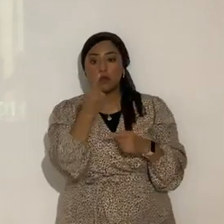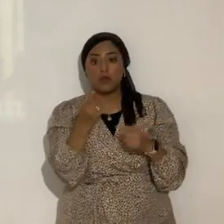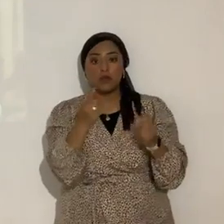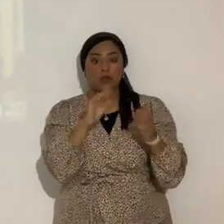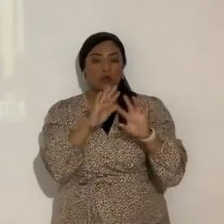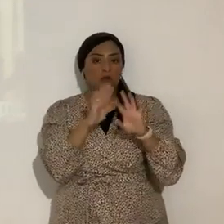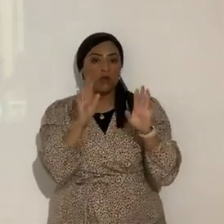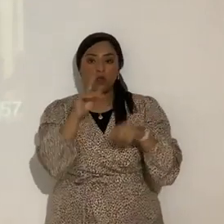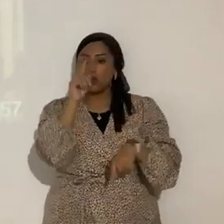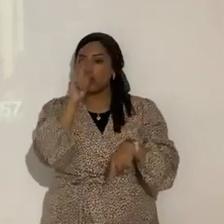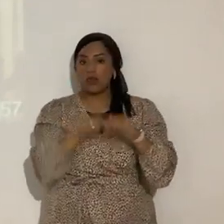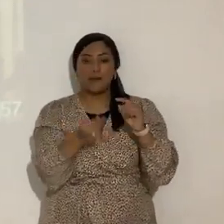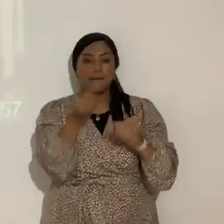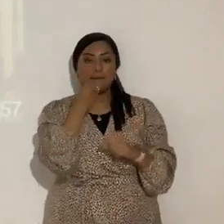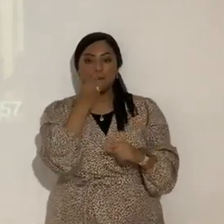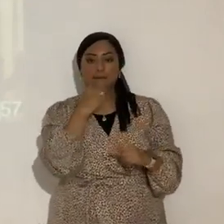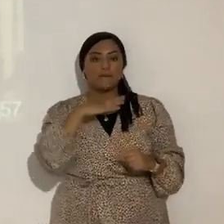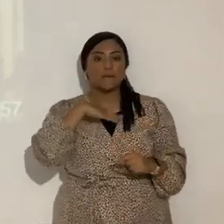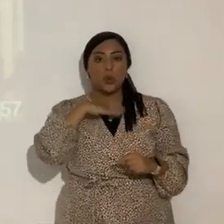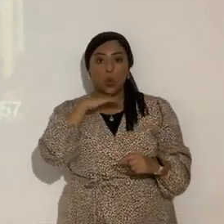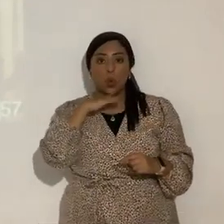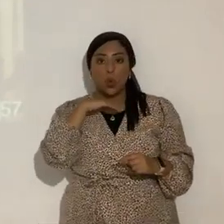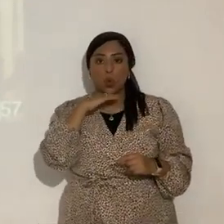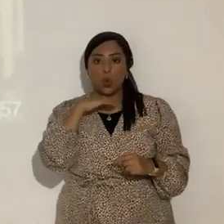ya no vas a poder comer cerdo.